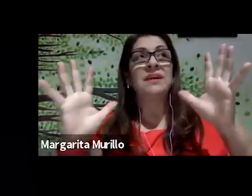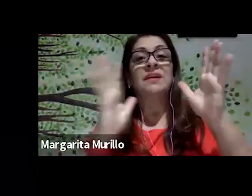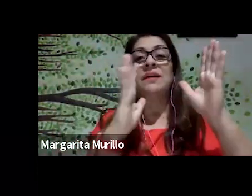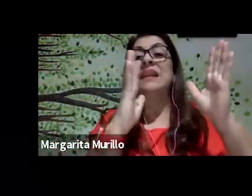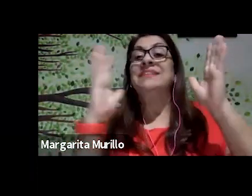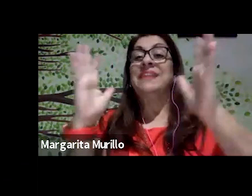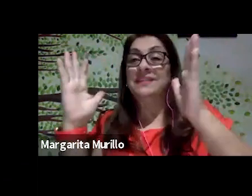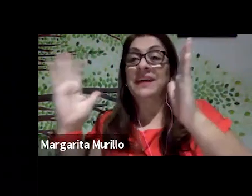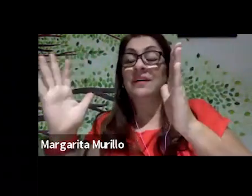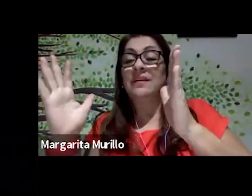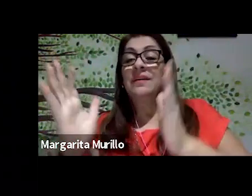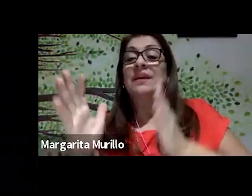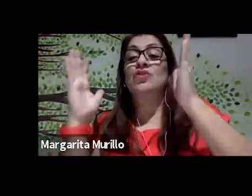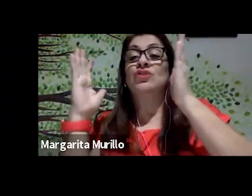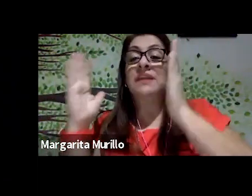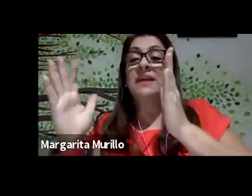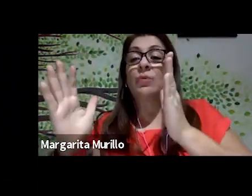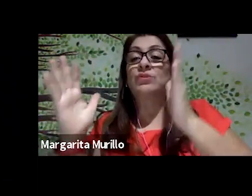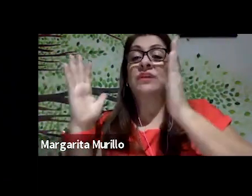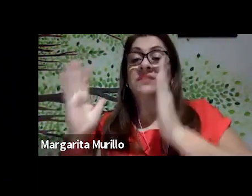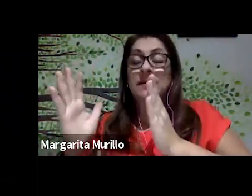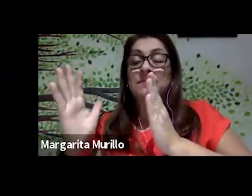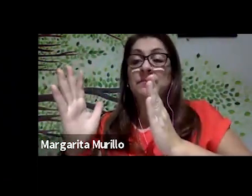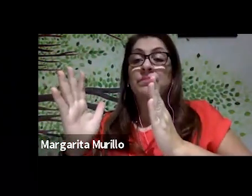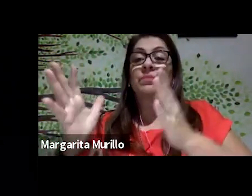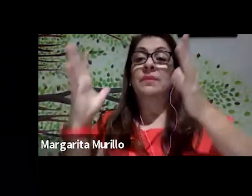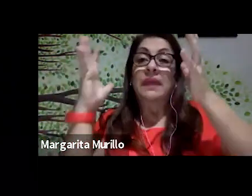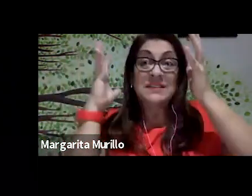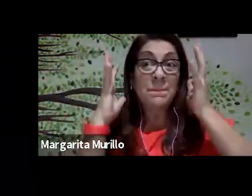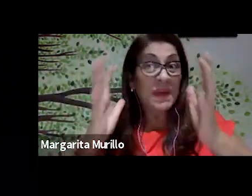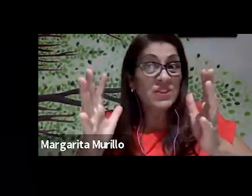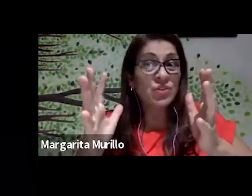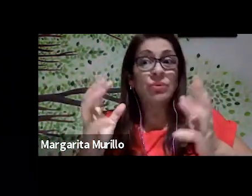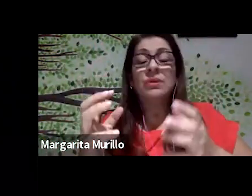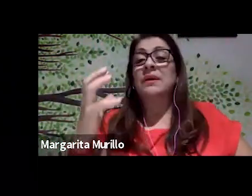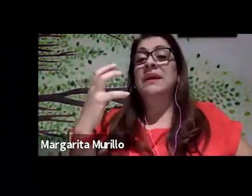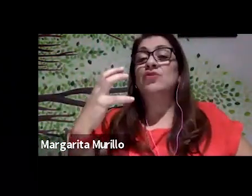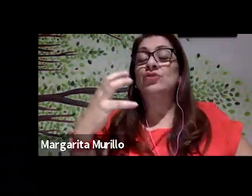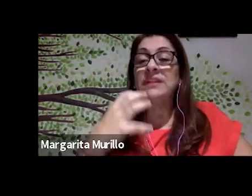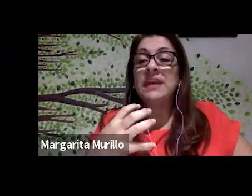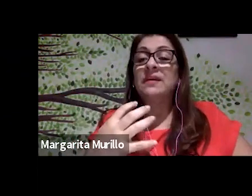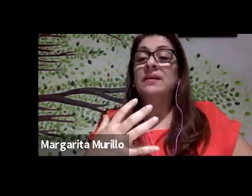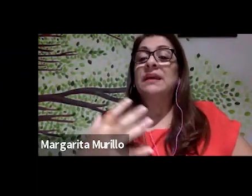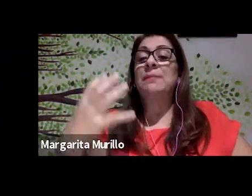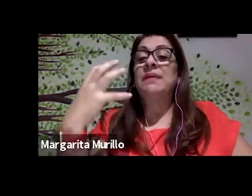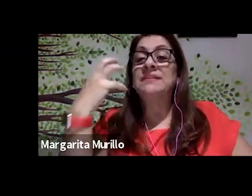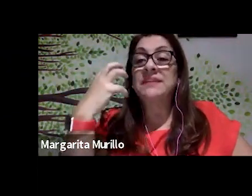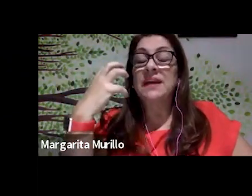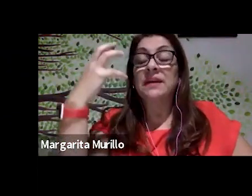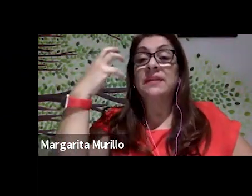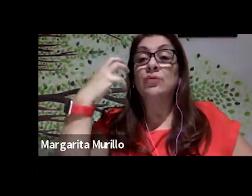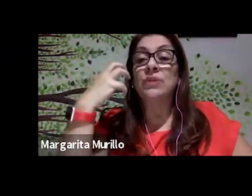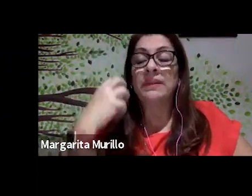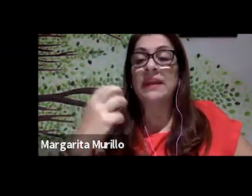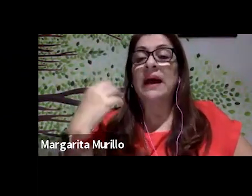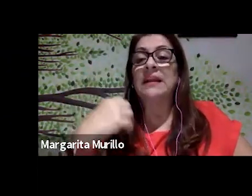analógicamente la que yo tenía cuando nací ese pecho que yo tenía que me